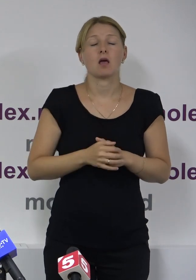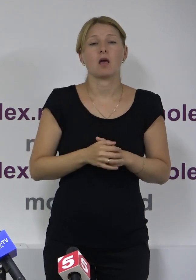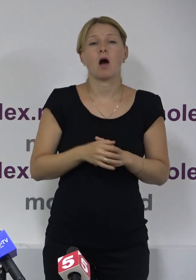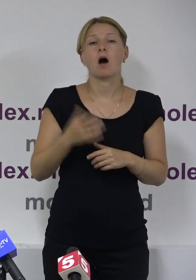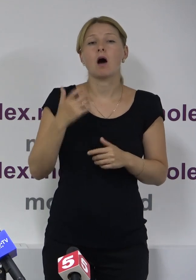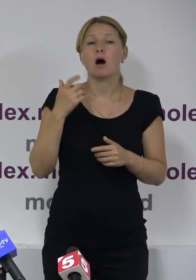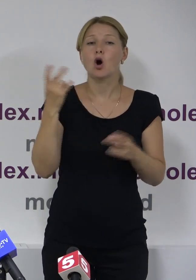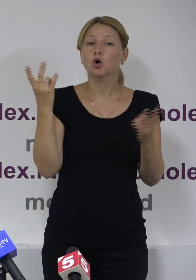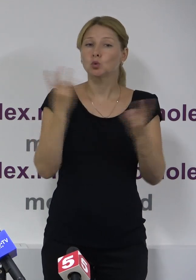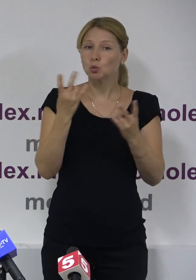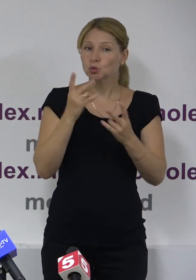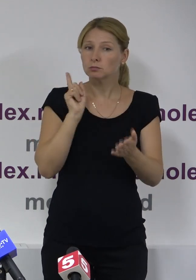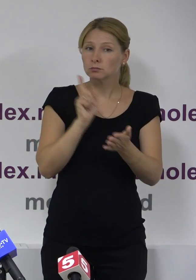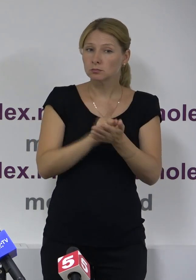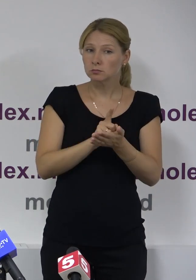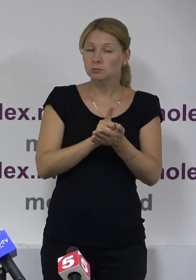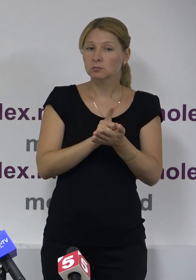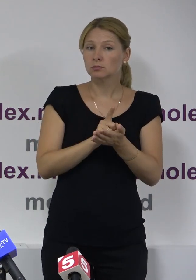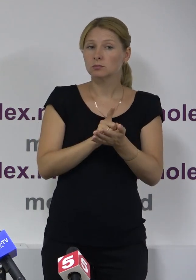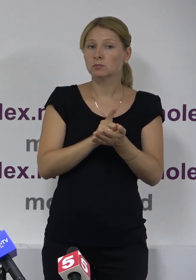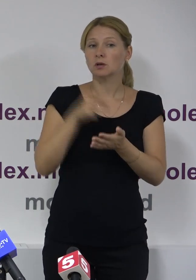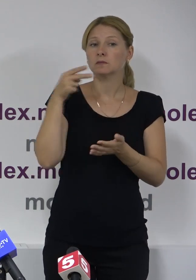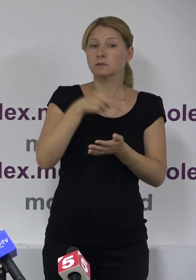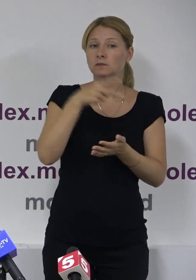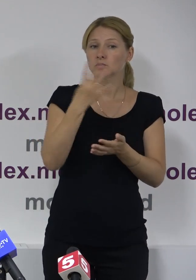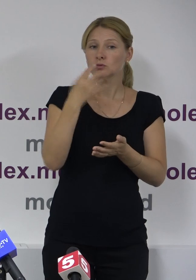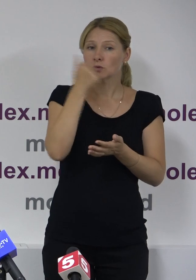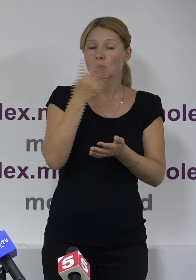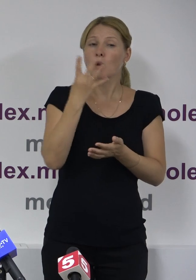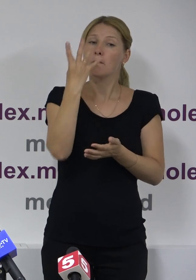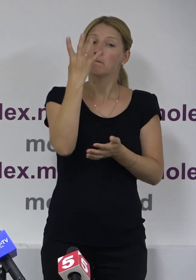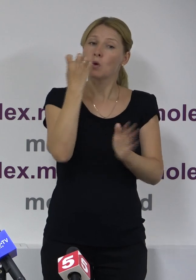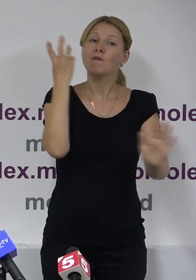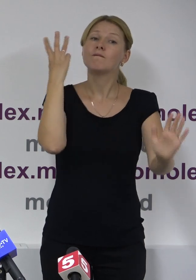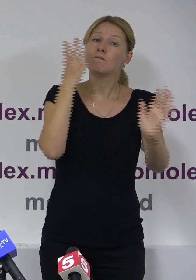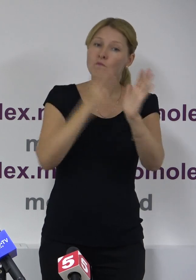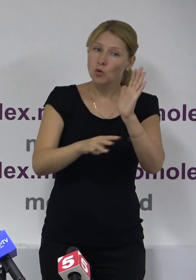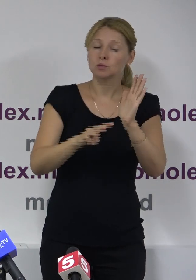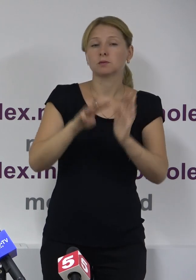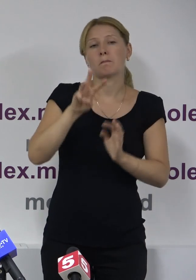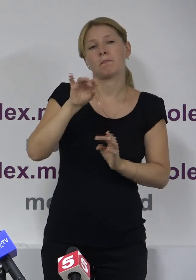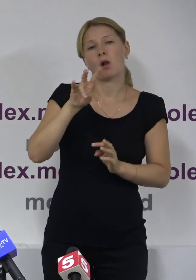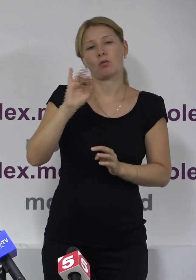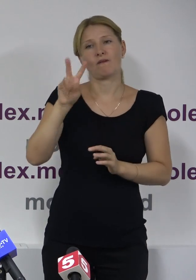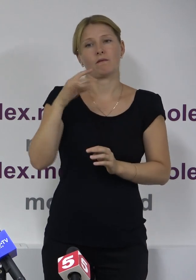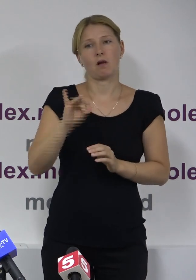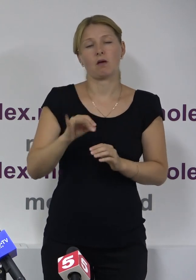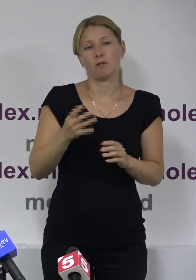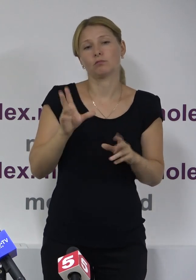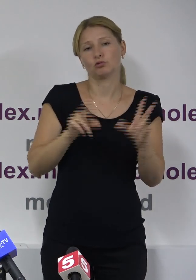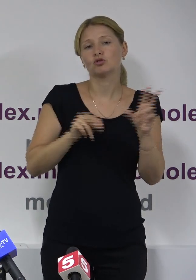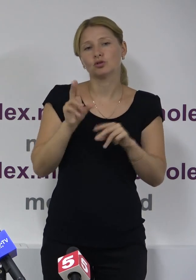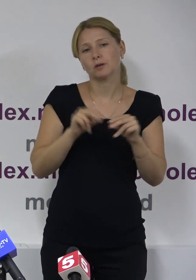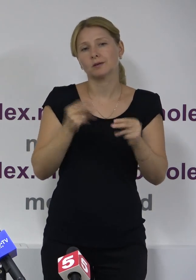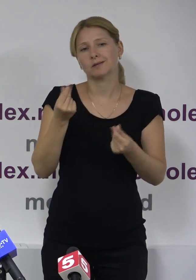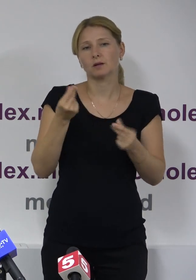al Comisiei Electorale pentru 2024 de circa 487 milioane lei. Adică aici